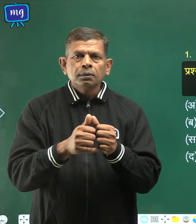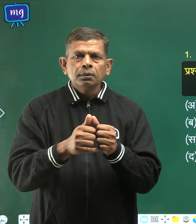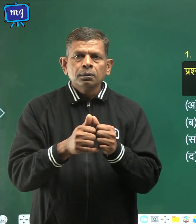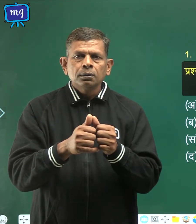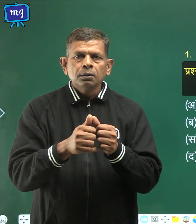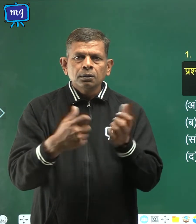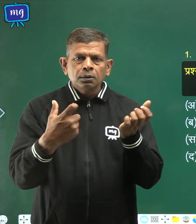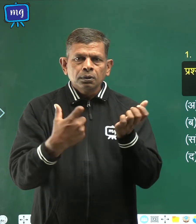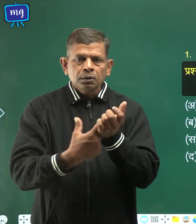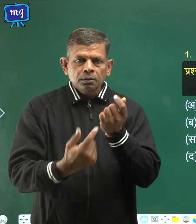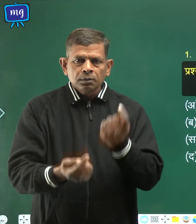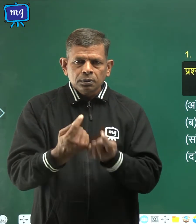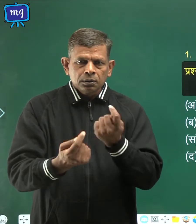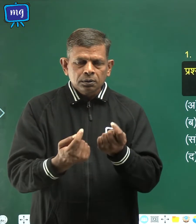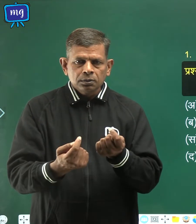रबी फसल,